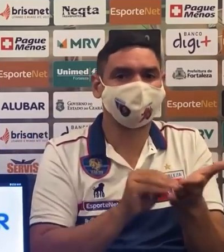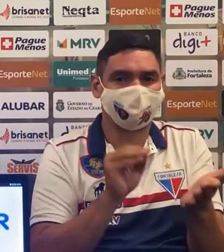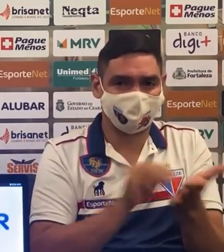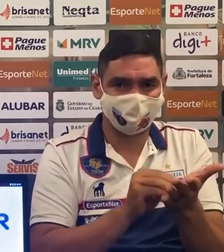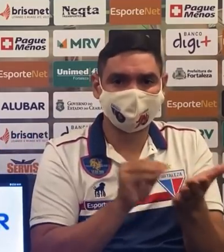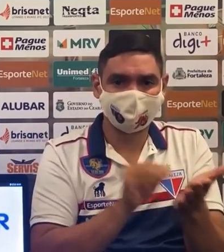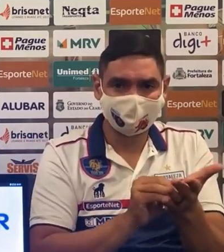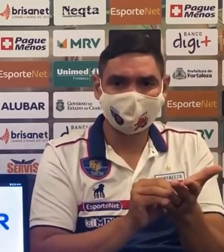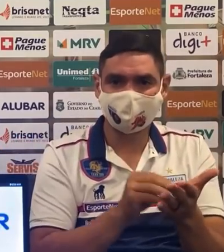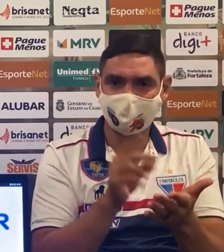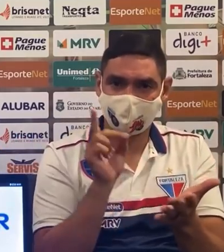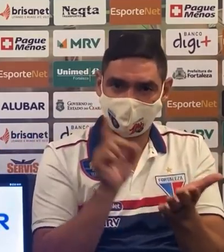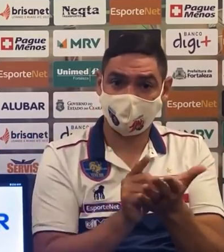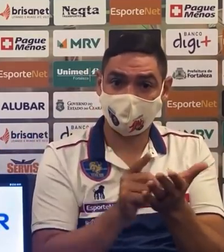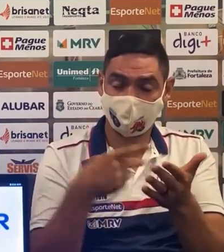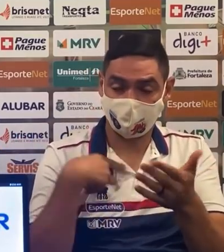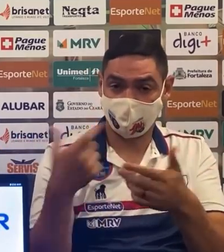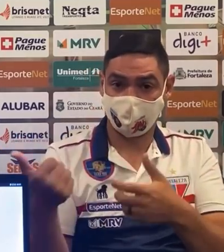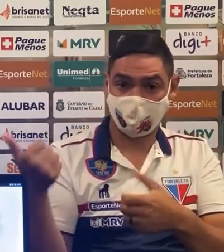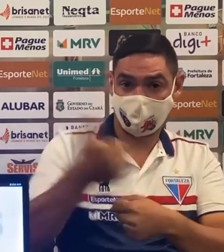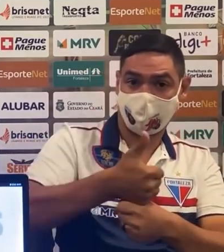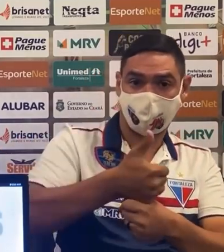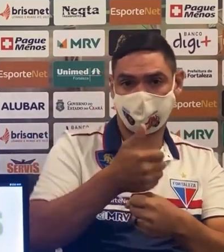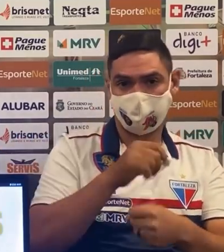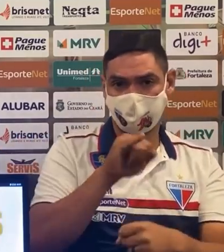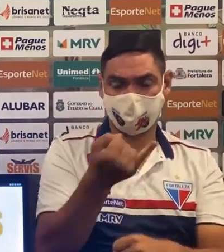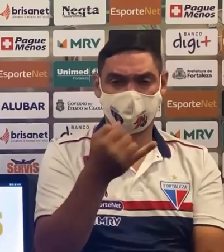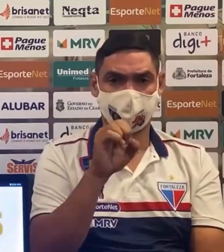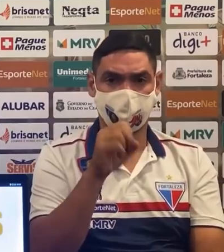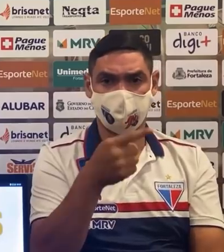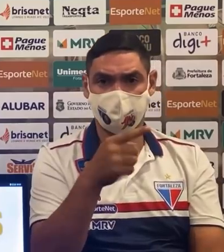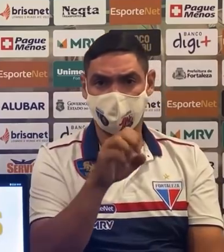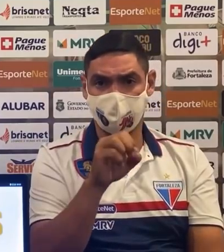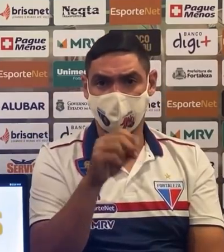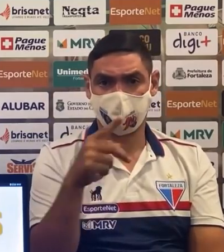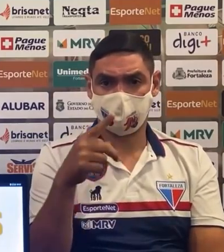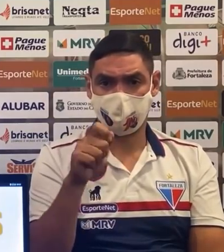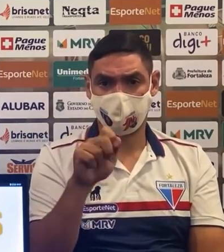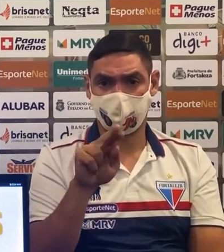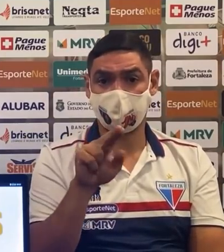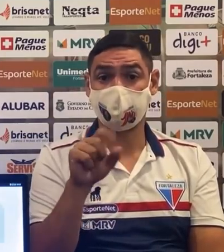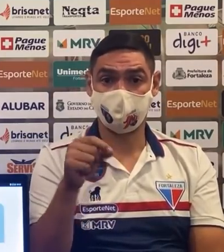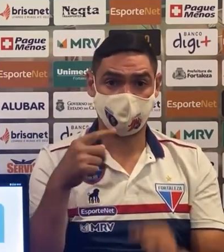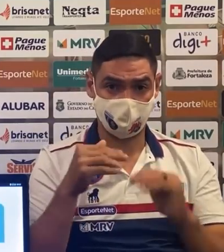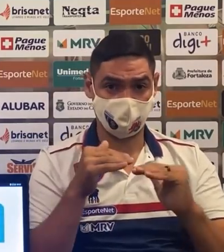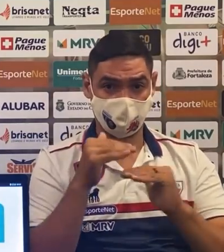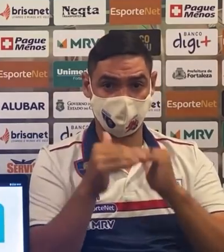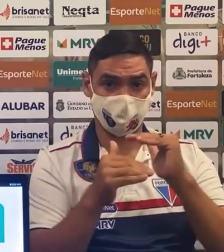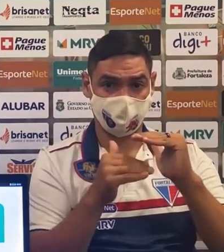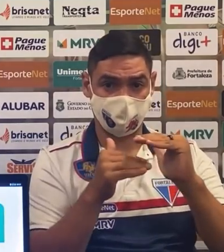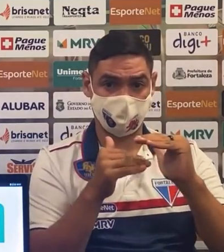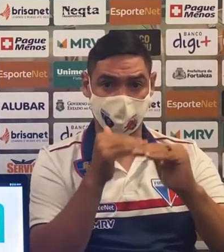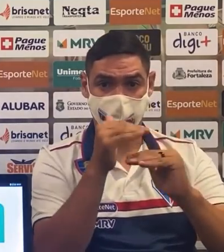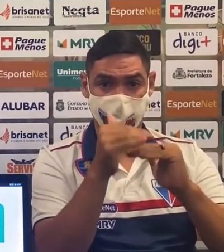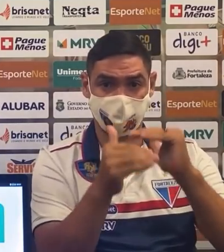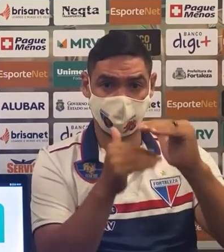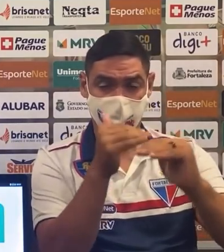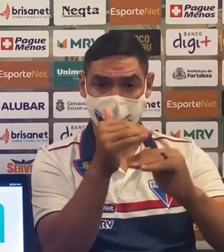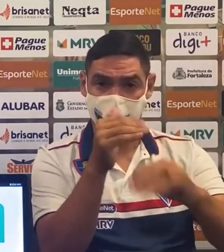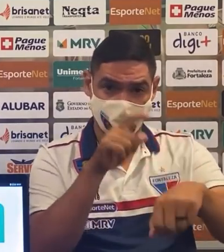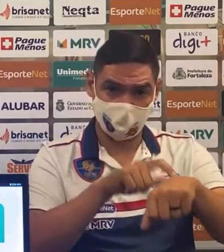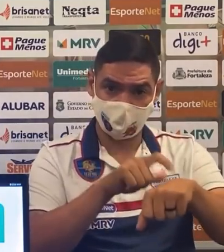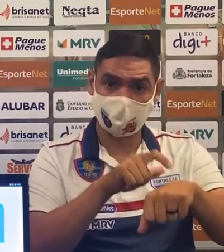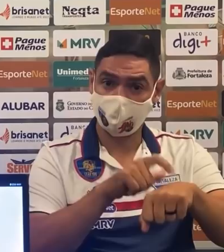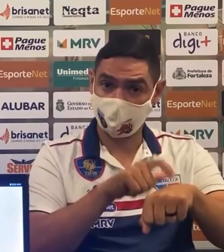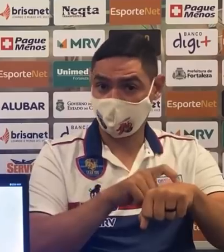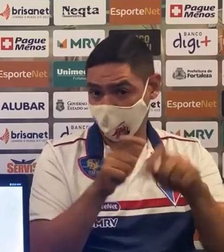eu coloquei o João Paulo. E a minha intenção é ir gradativamente dando um tempo maior. Quem sabe já